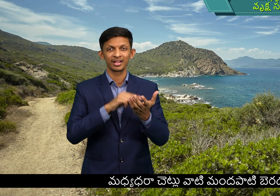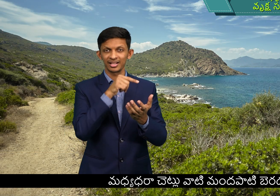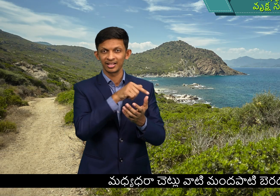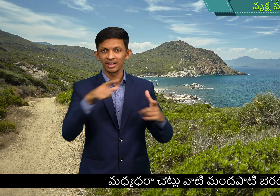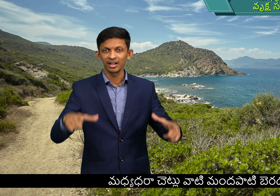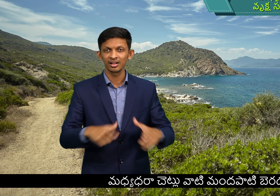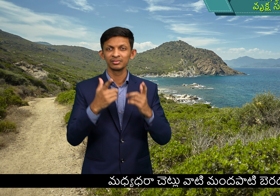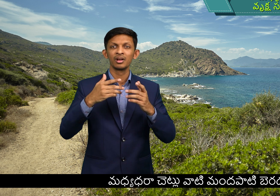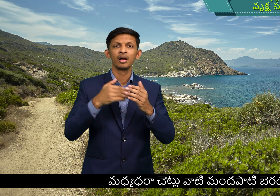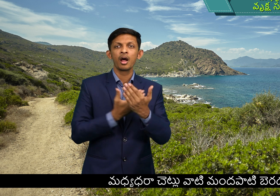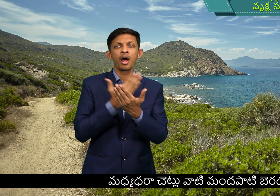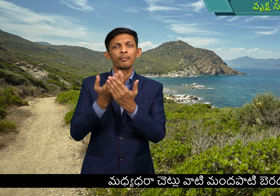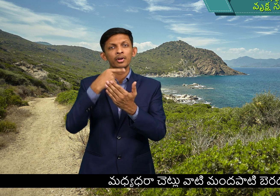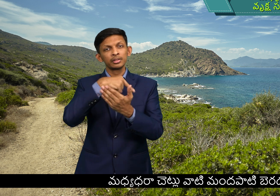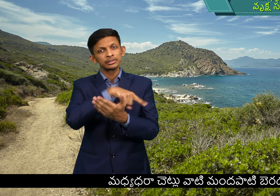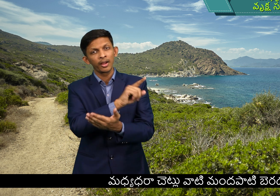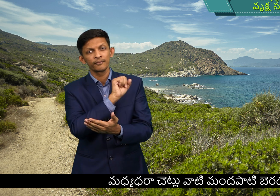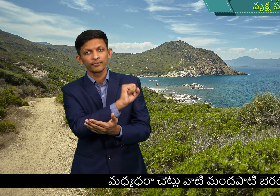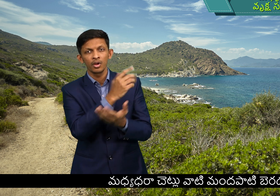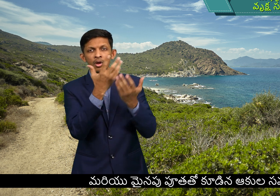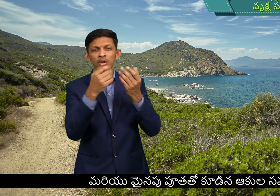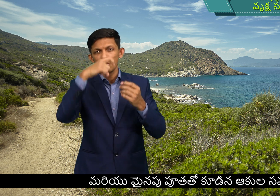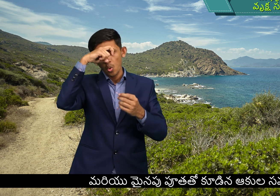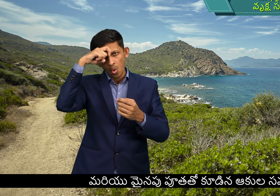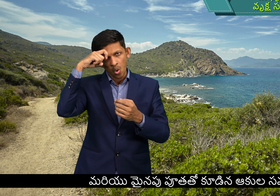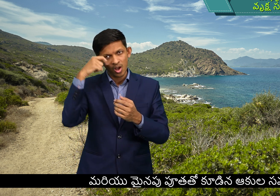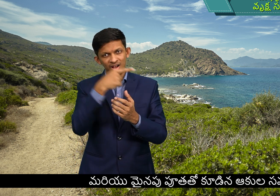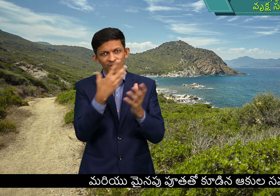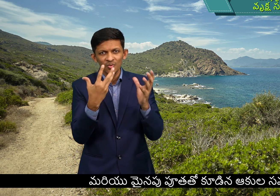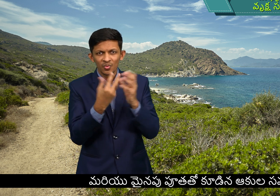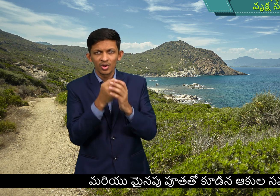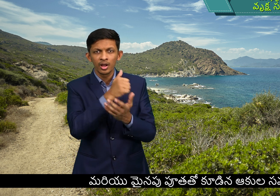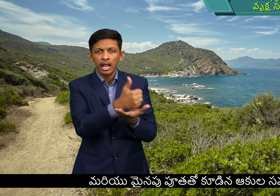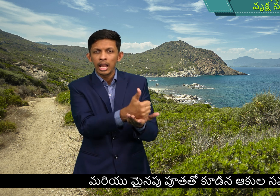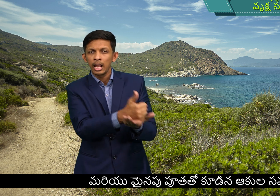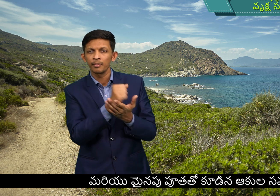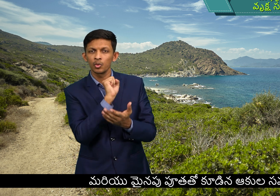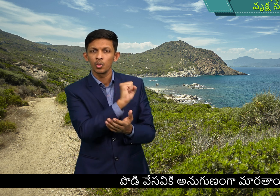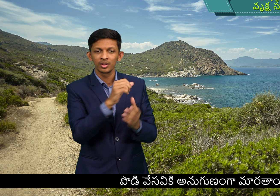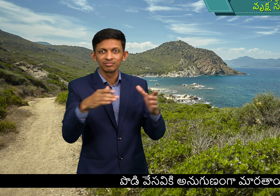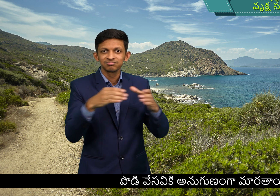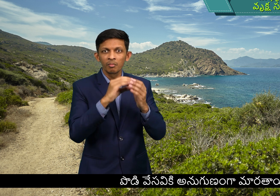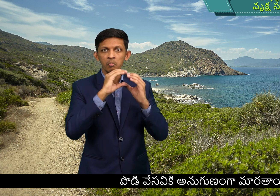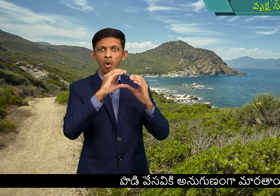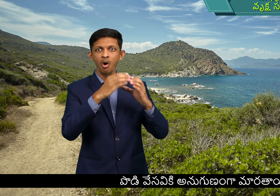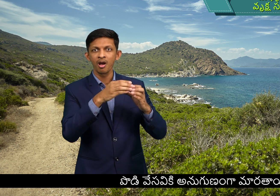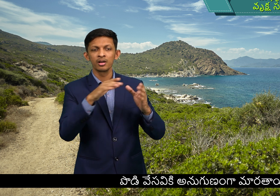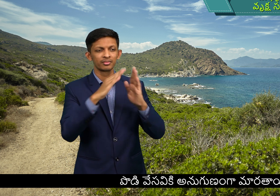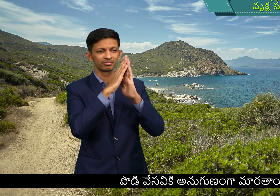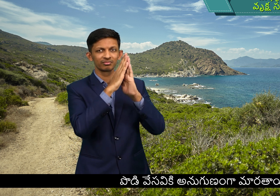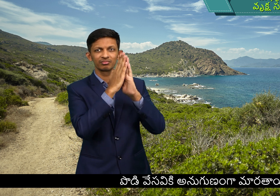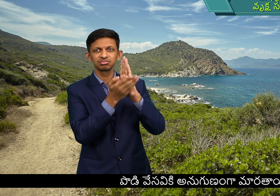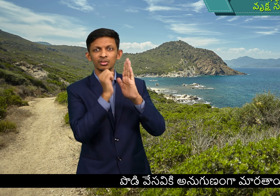మధ్యధర చెట్లు వాటి మందపాటి బెరడులు మరియు మైనపు పూతతో కూడిన ఆకుల సహాయంతో పొడి